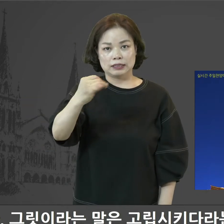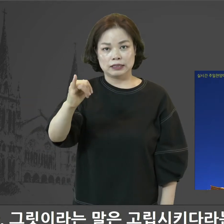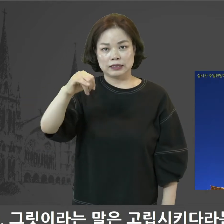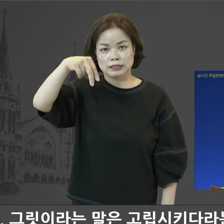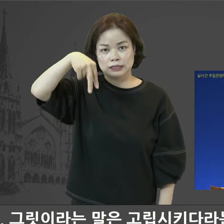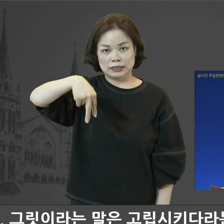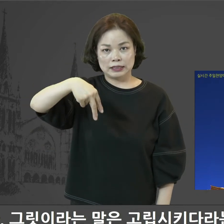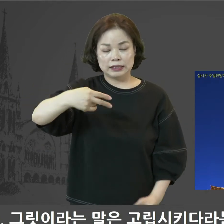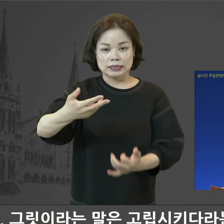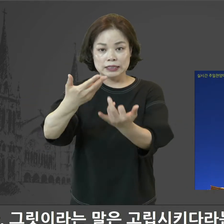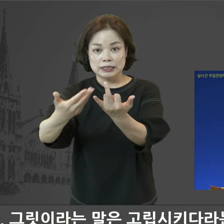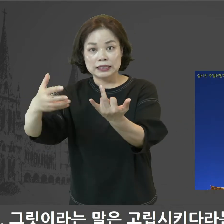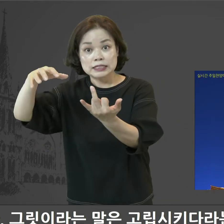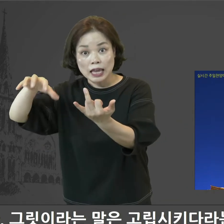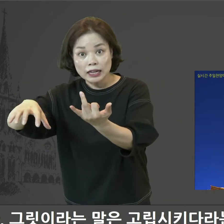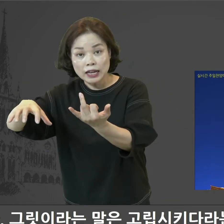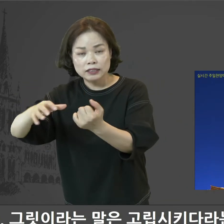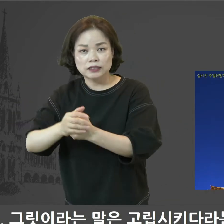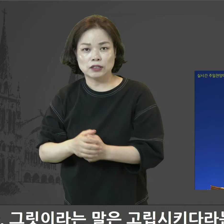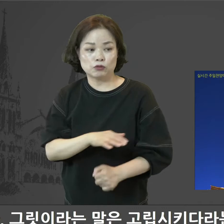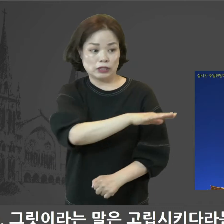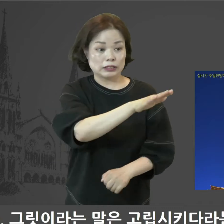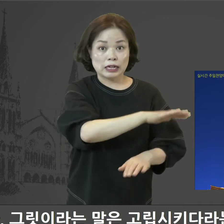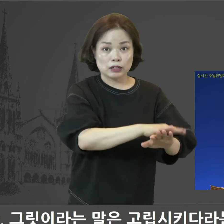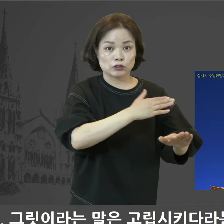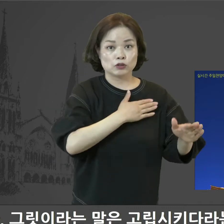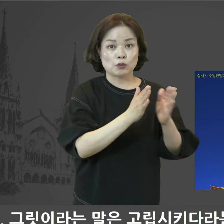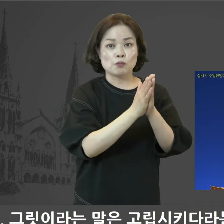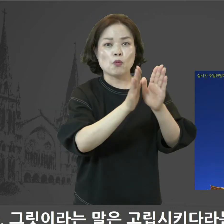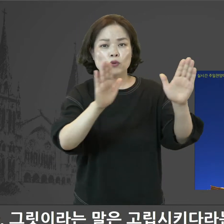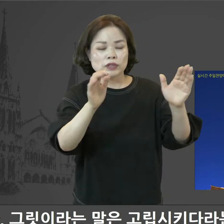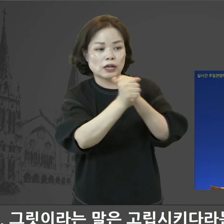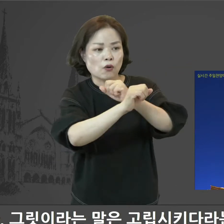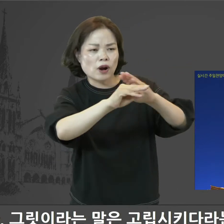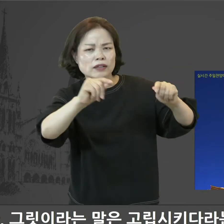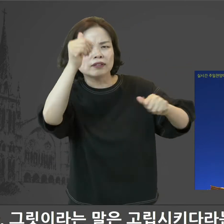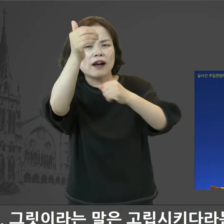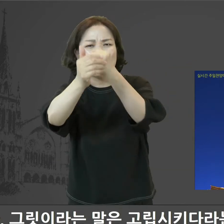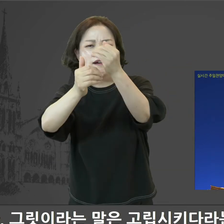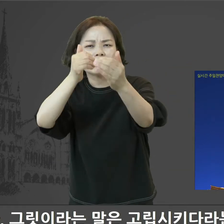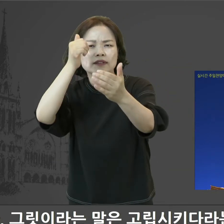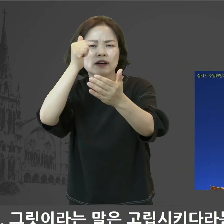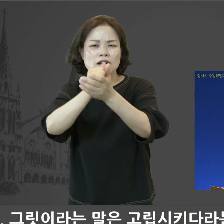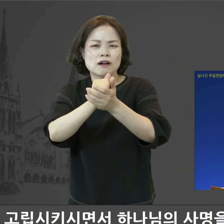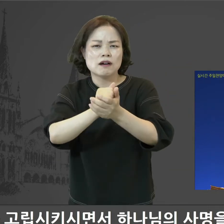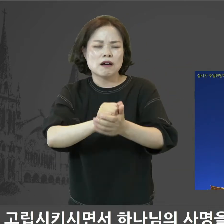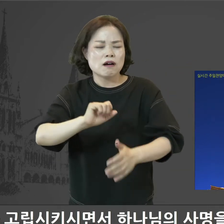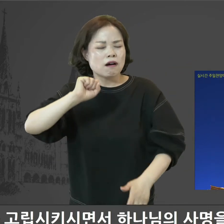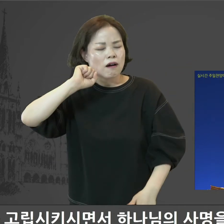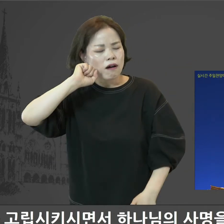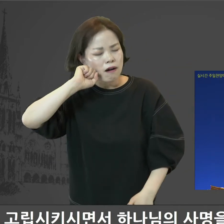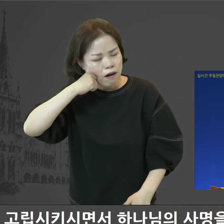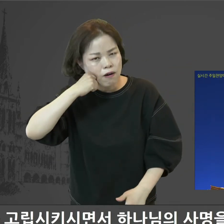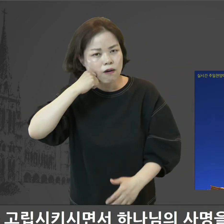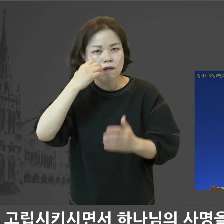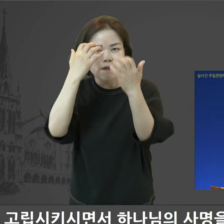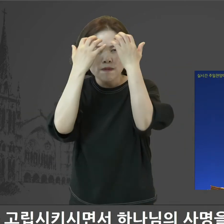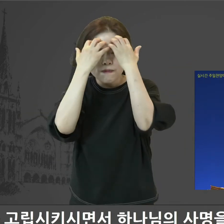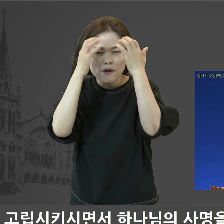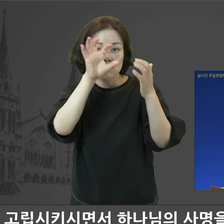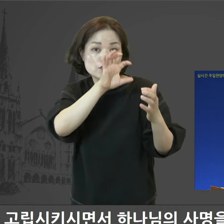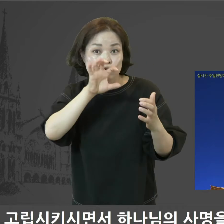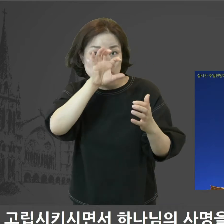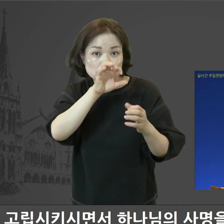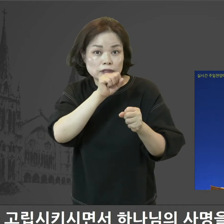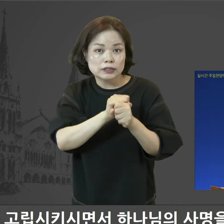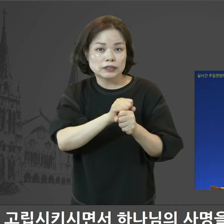것이죠. 우리가 잘 아는 모세는 광야에서 하나님께 혹독한 훈련을 받았습니다. 40년 동안이나